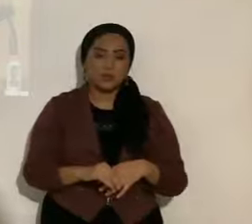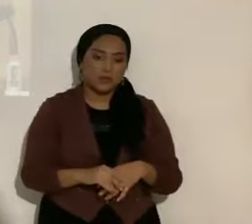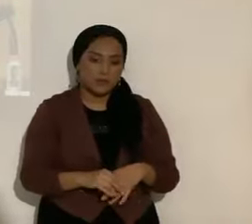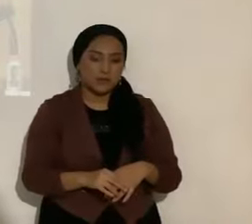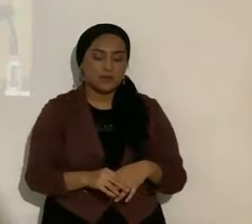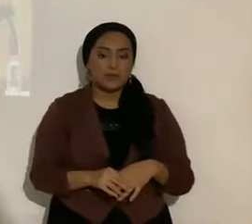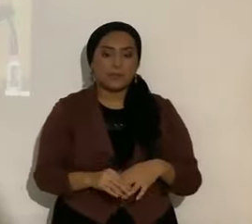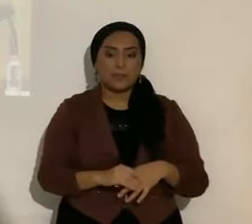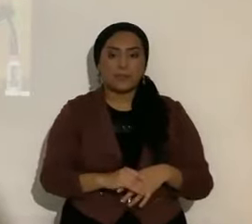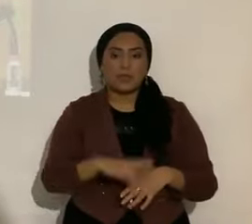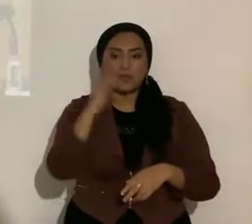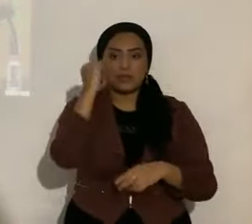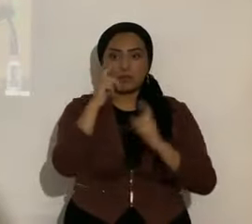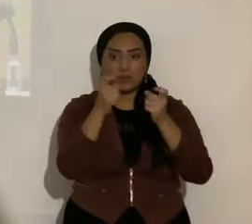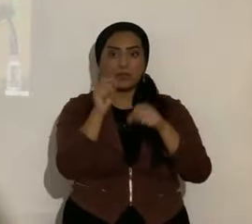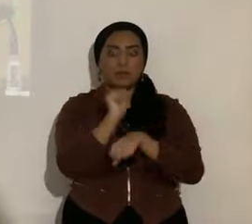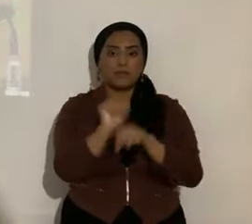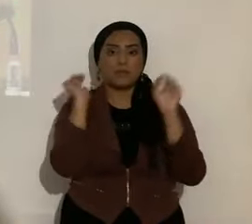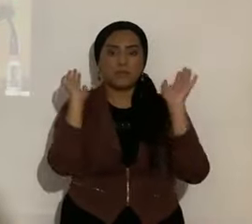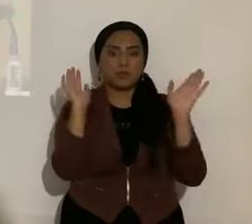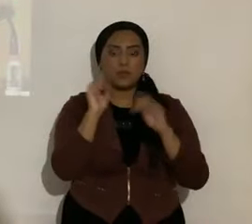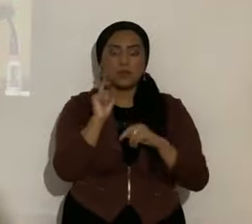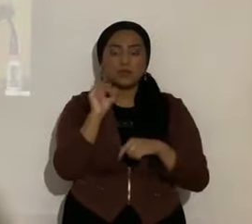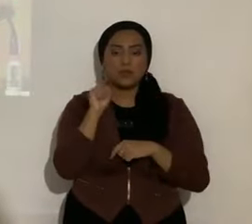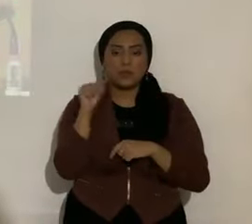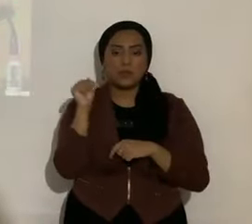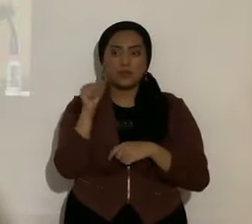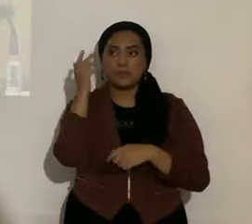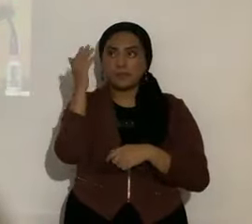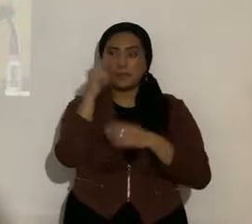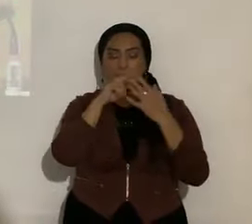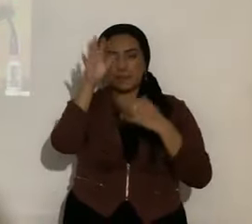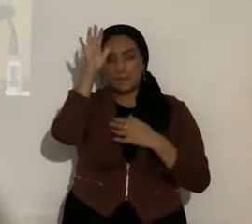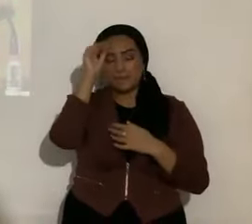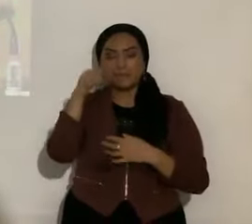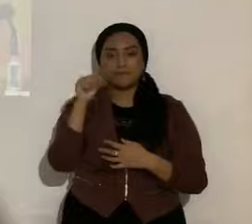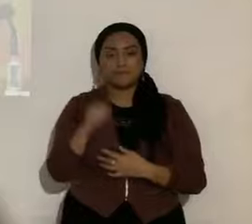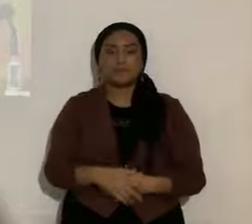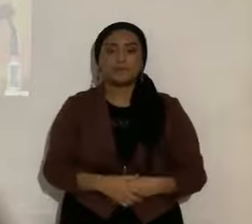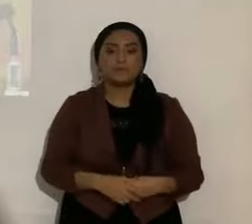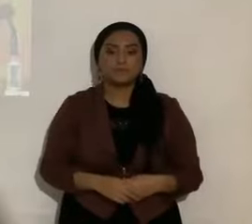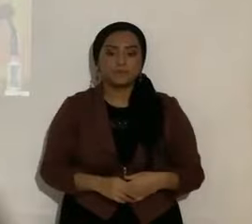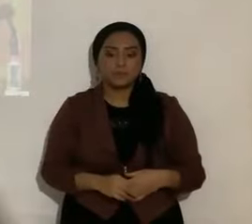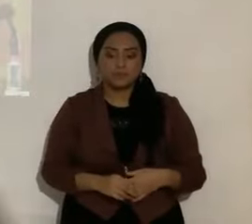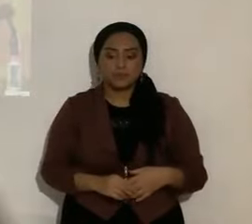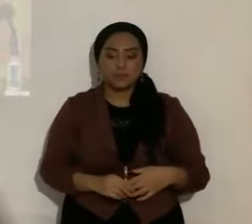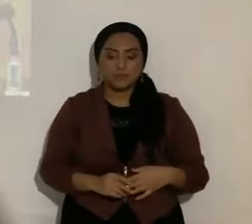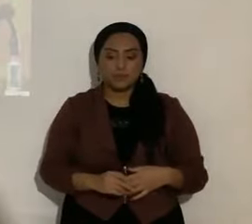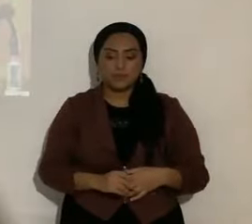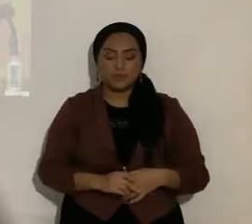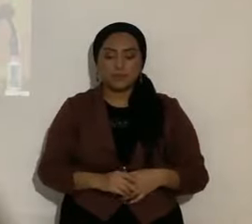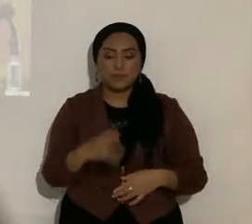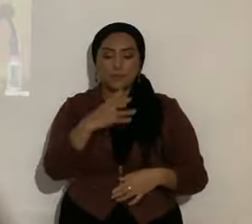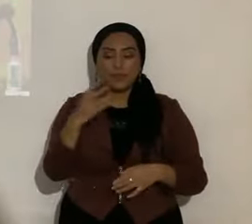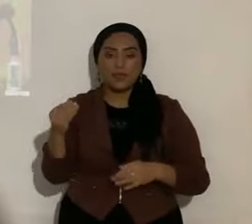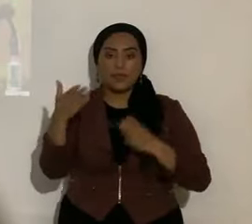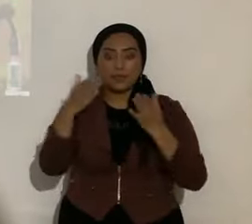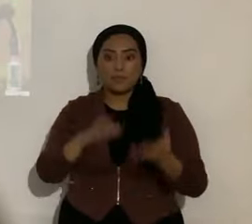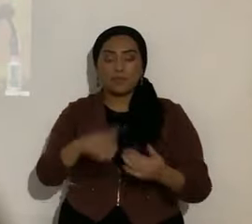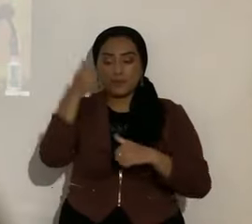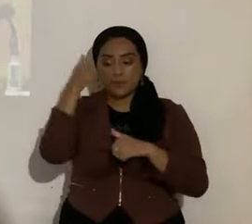¿Sí? ¿Te ha provisto milagros? Sí, el Eterno, claro que sí. ¿De acuerdo? Y los muertos,